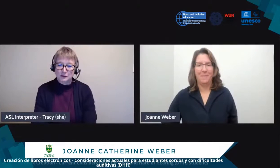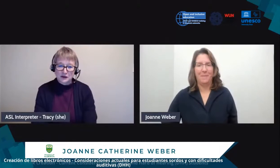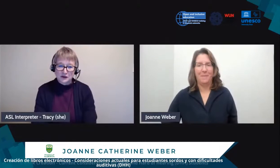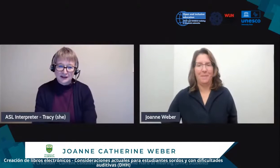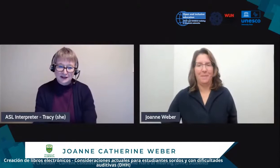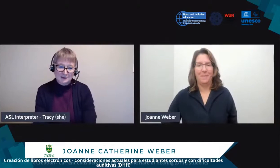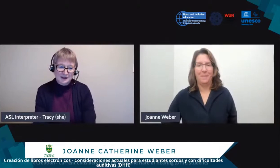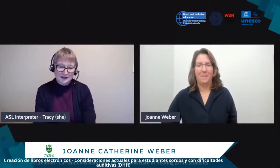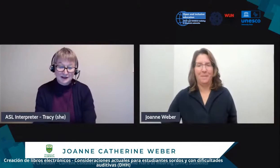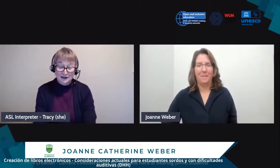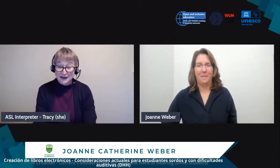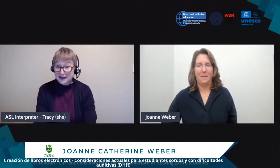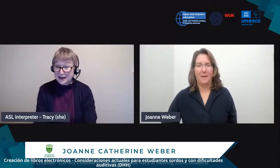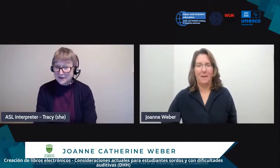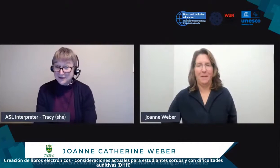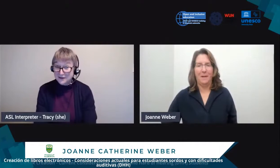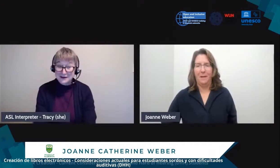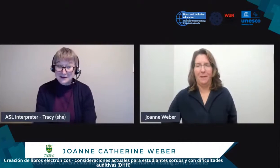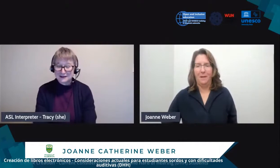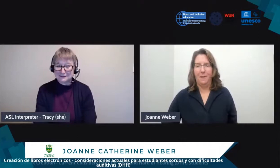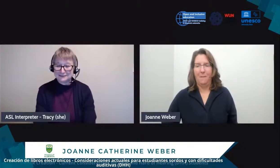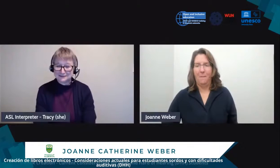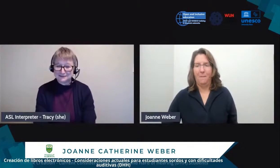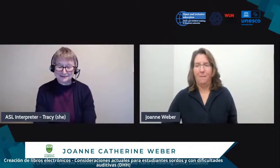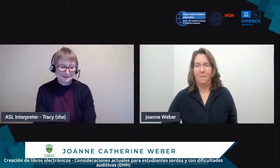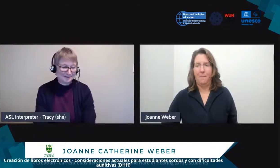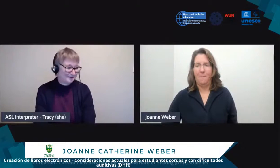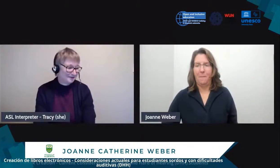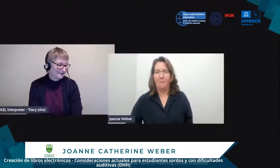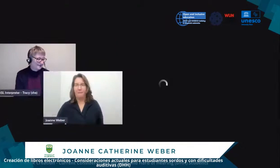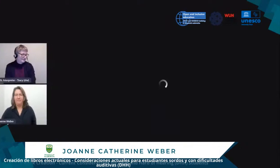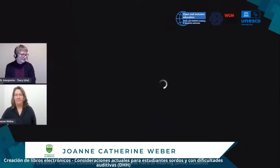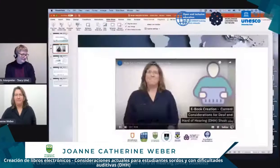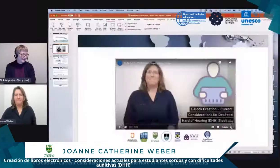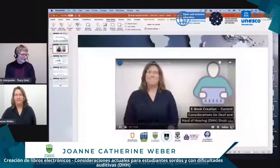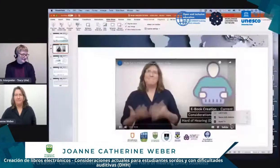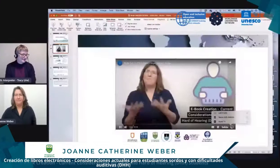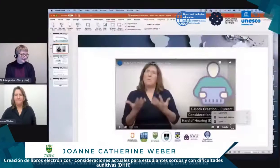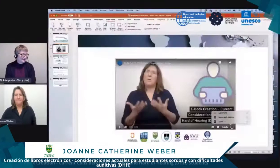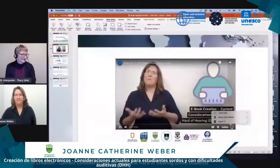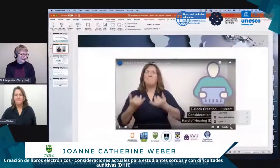amplio rango. Muchas gracias durante la presentación.